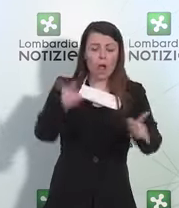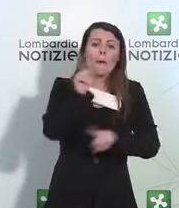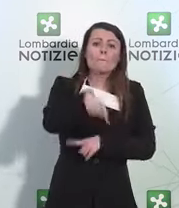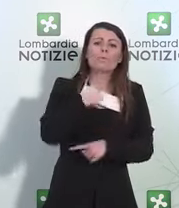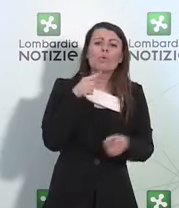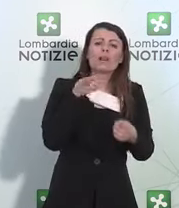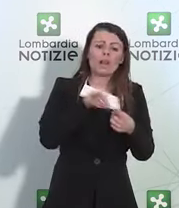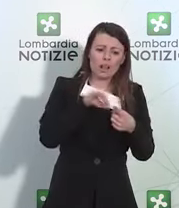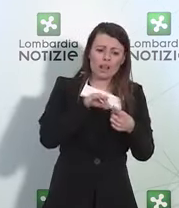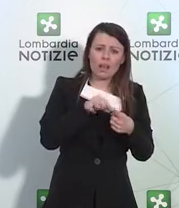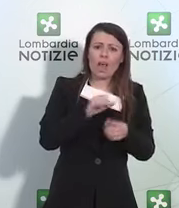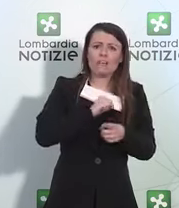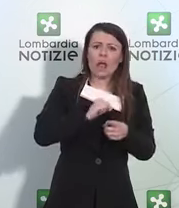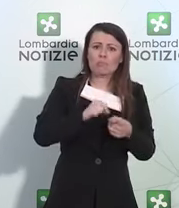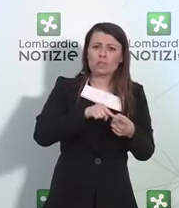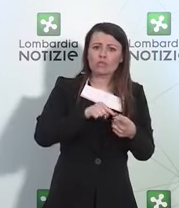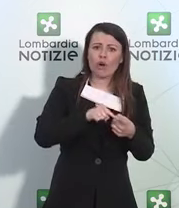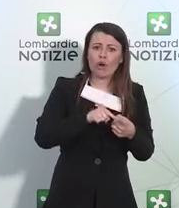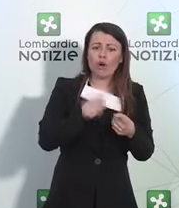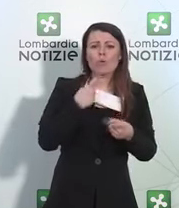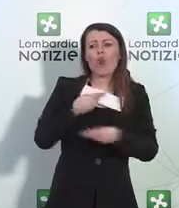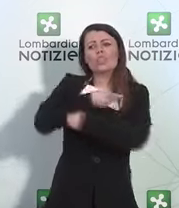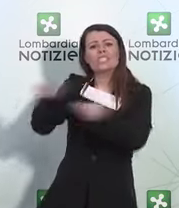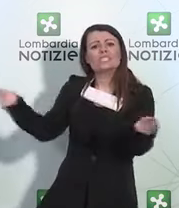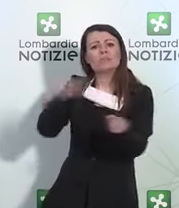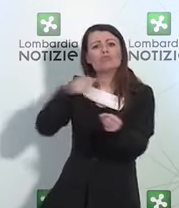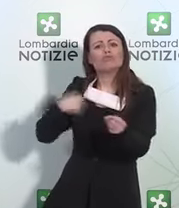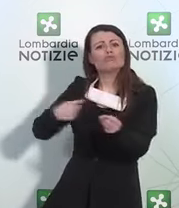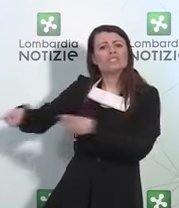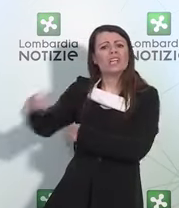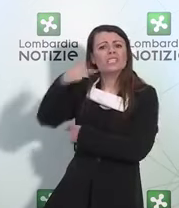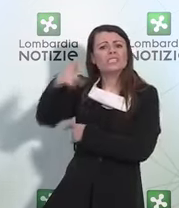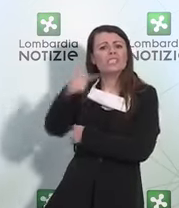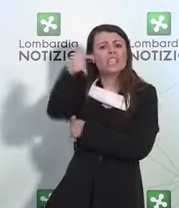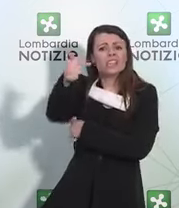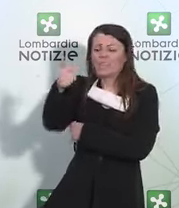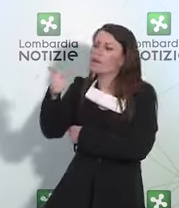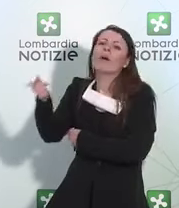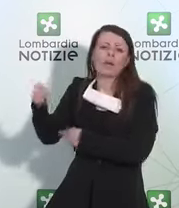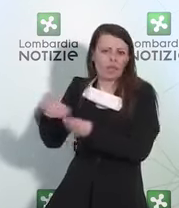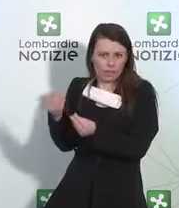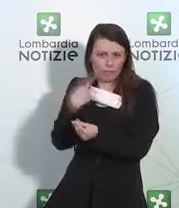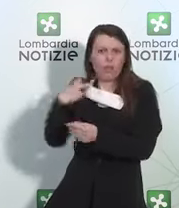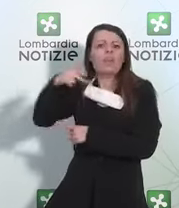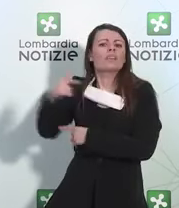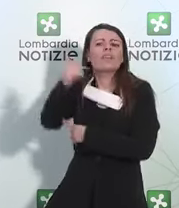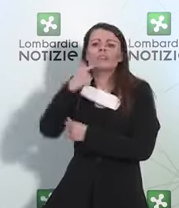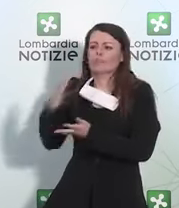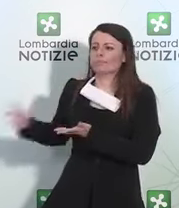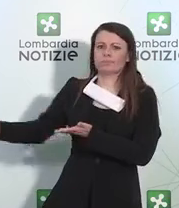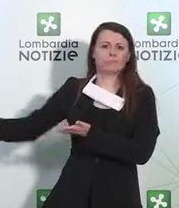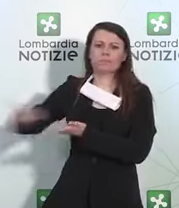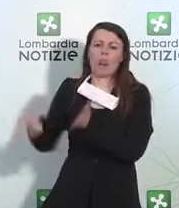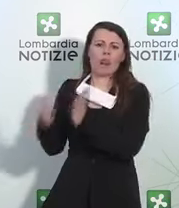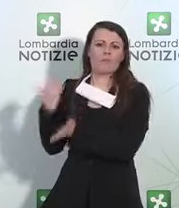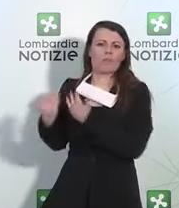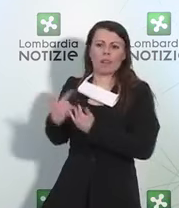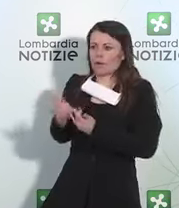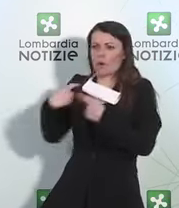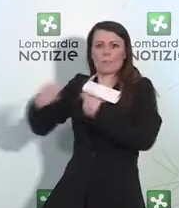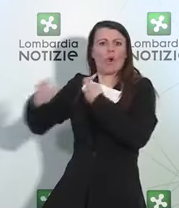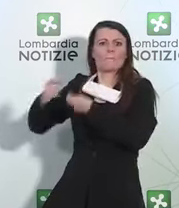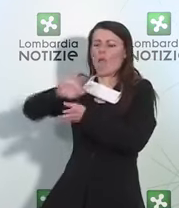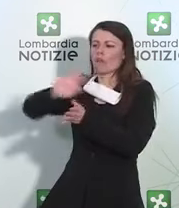che era stato distribuito con kit cinese chi sono stati ritirati perché non ha alcun tipo di credibilità